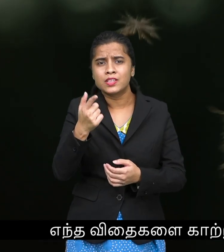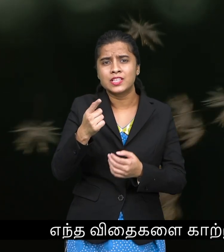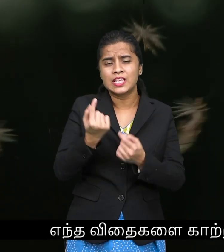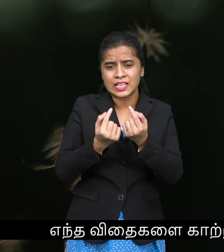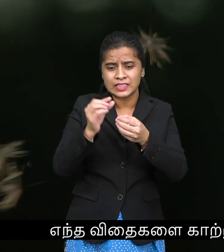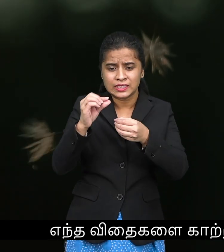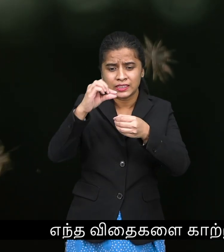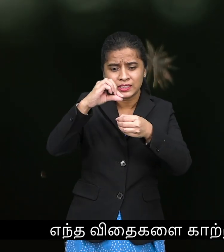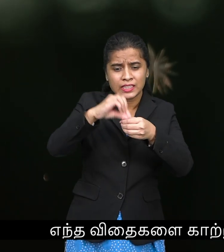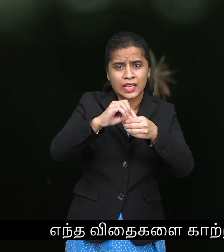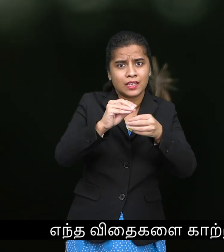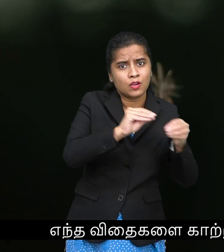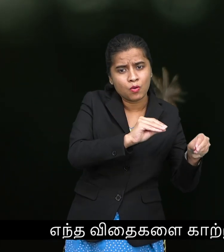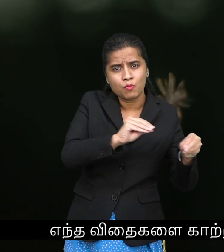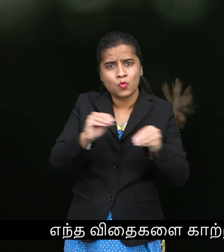முடியும்?